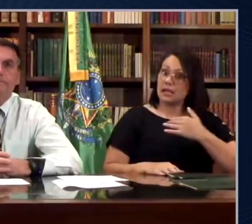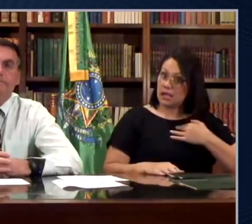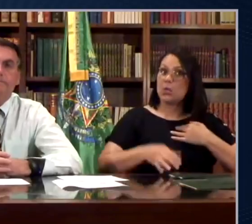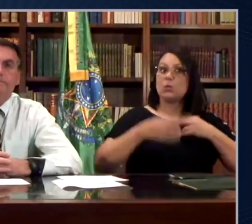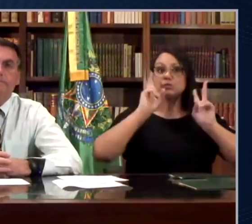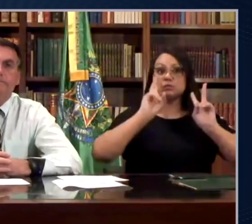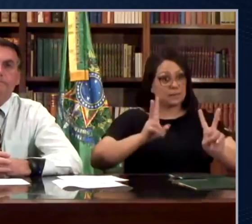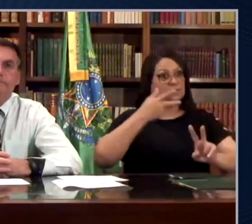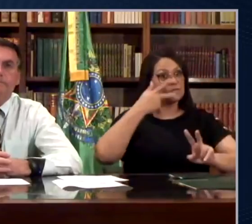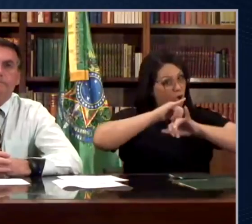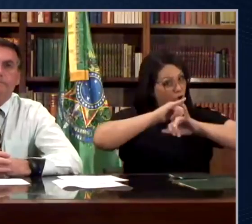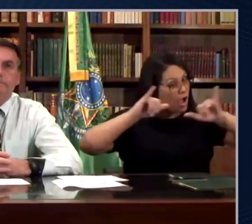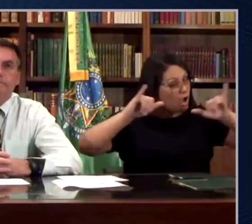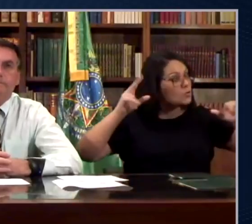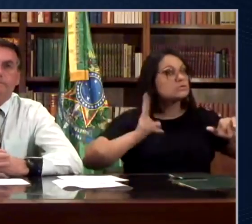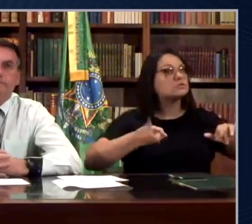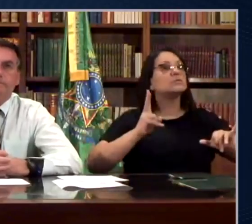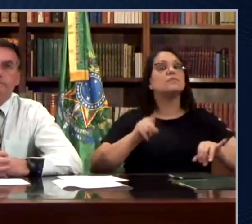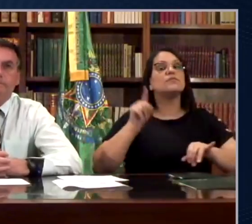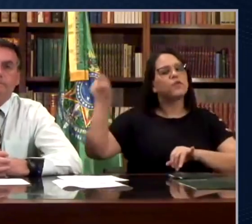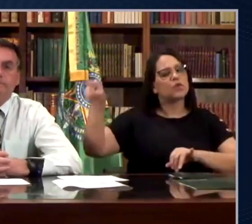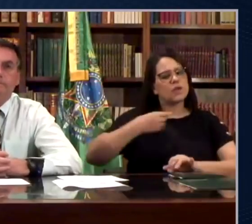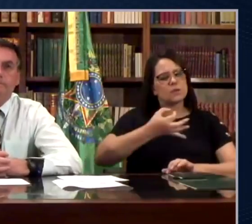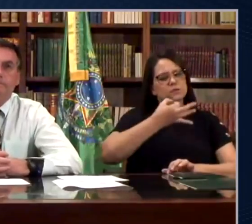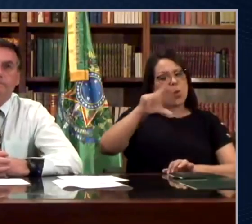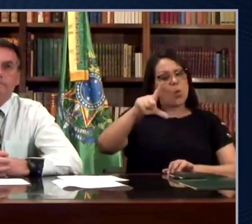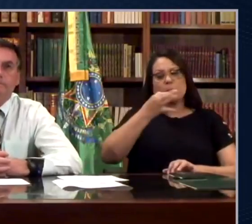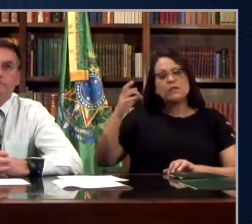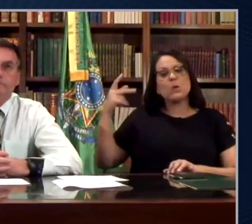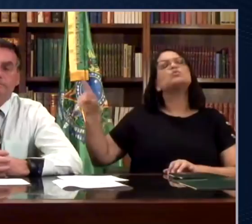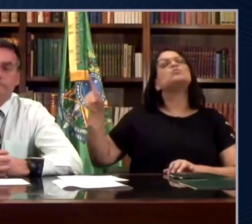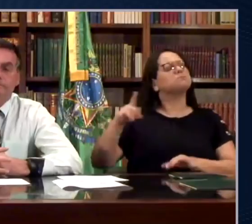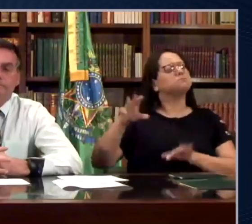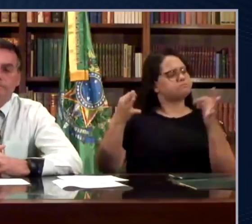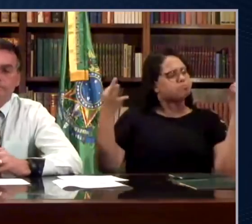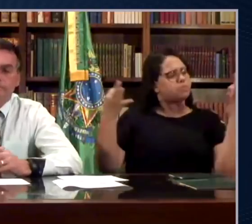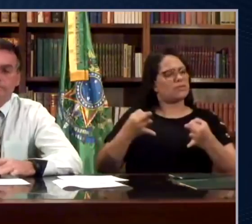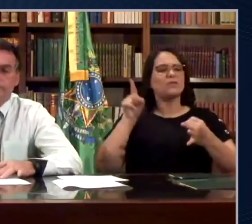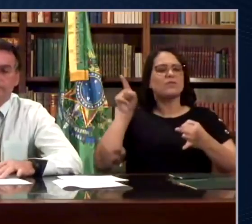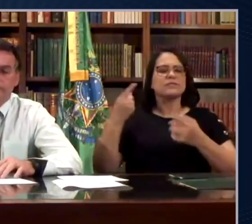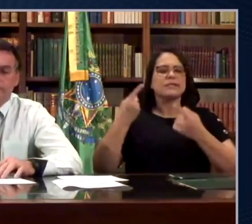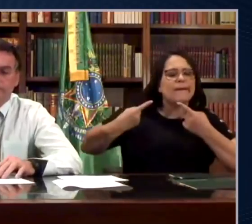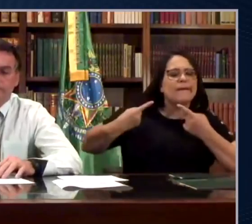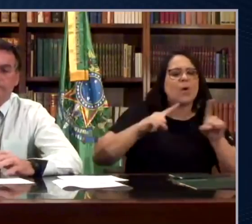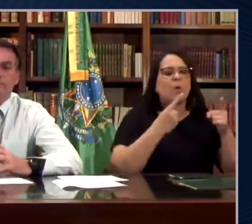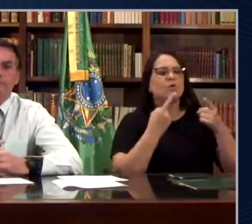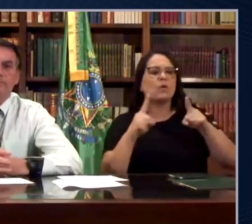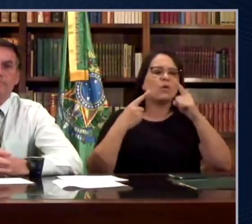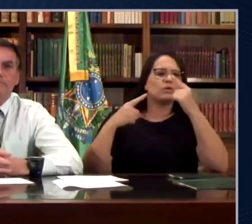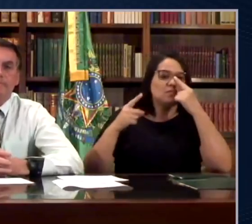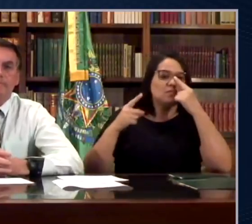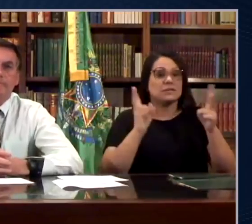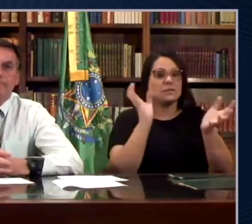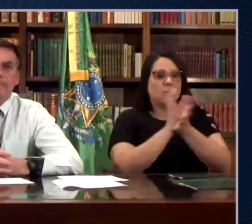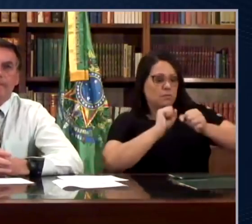perfeitamente justificável a linha adotada pelo senhor, que é de combater permanentemente a